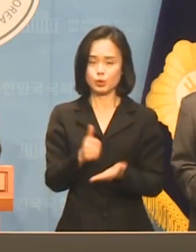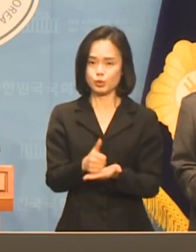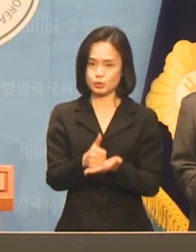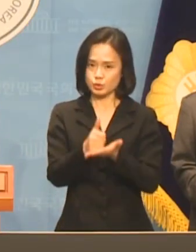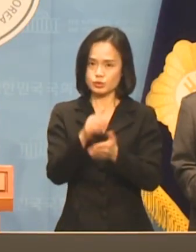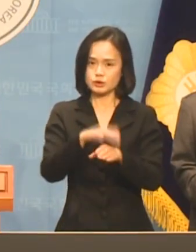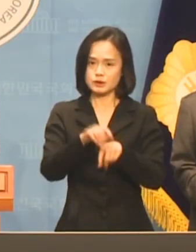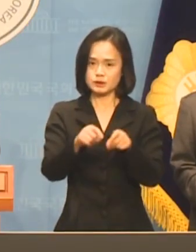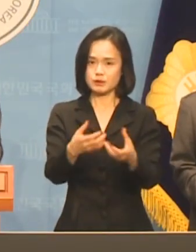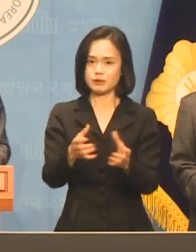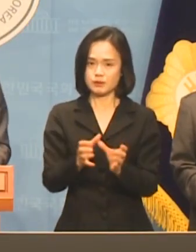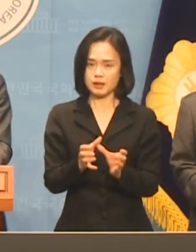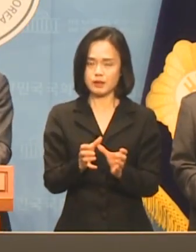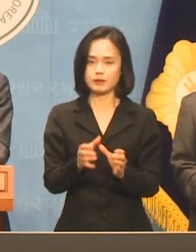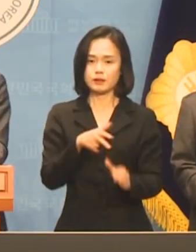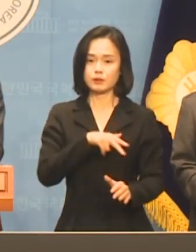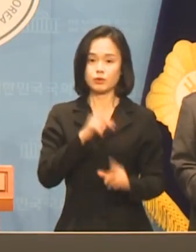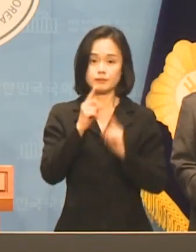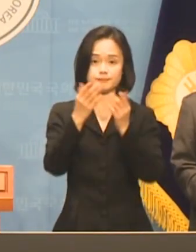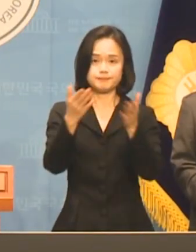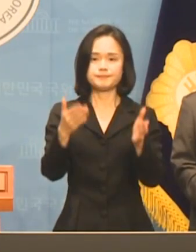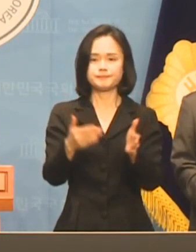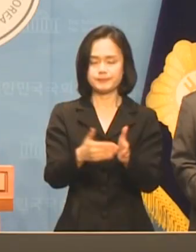실천단 국회의원 일동.